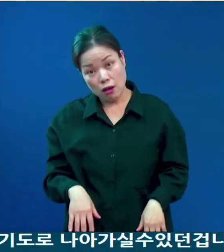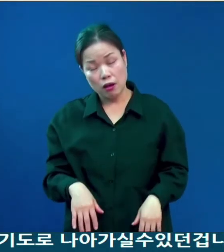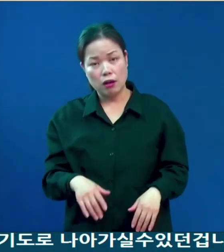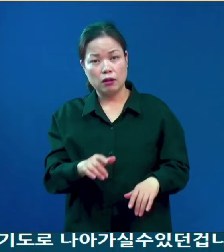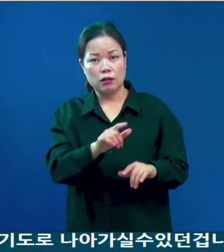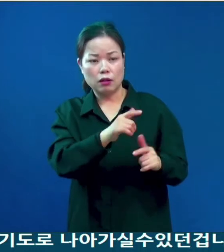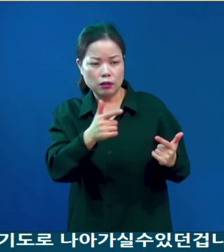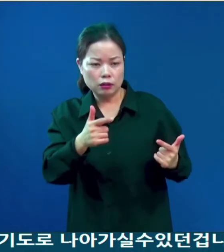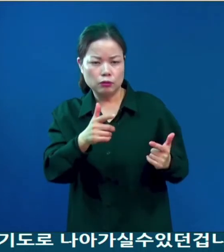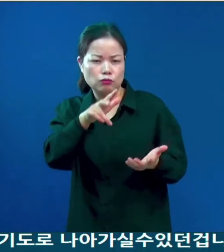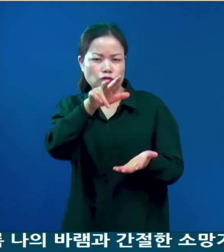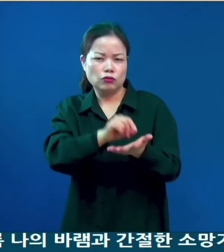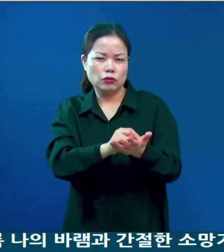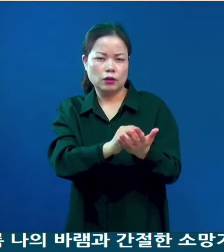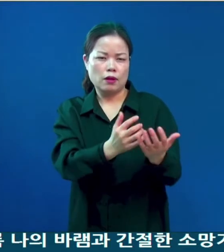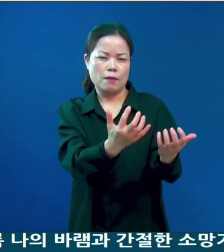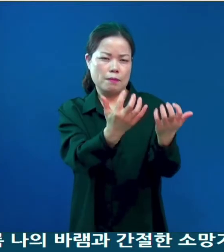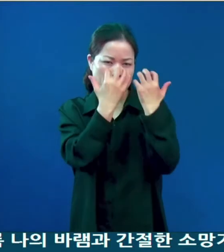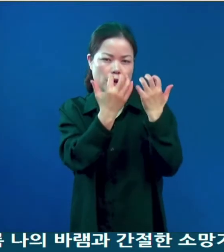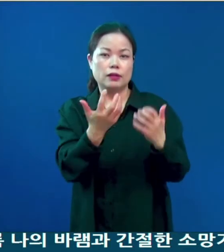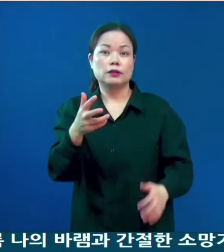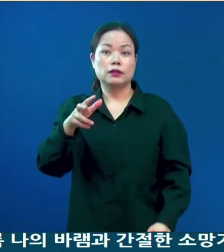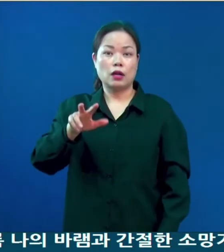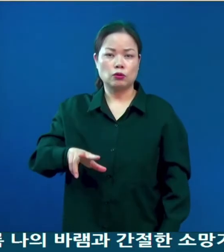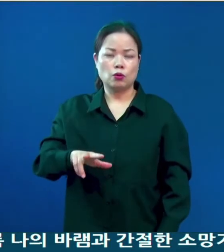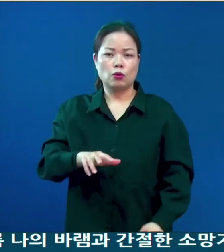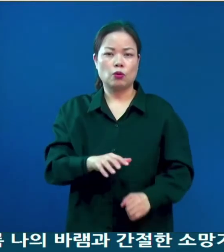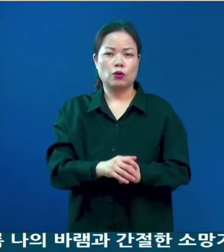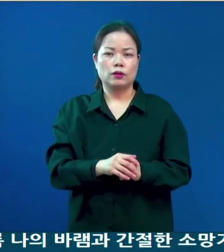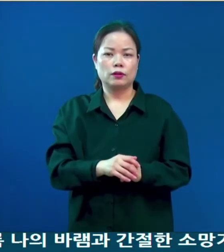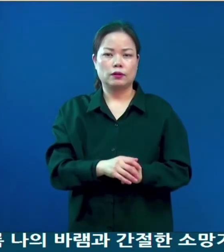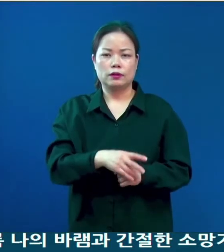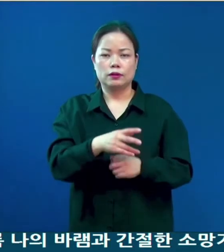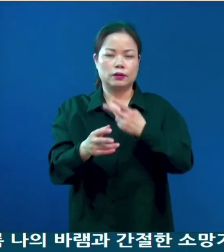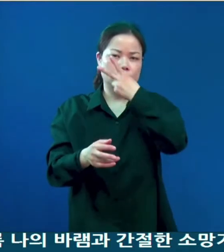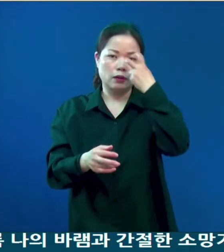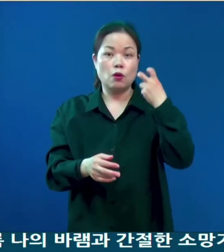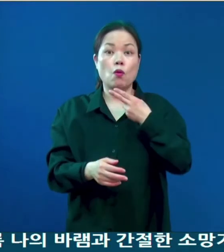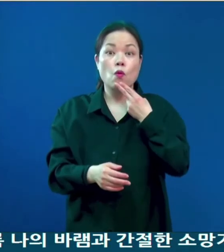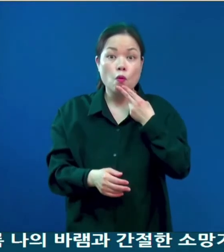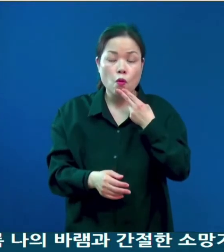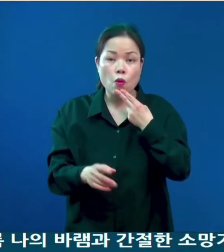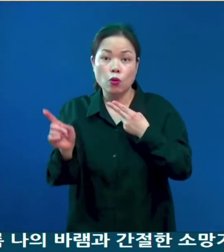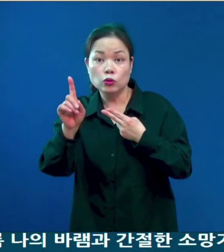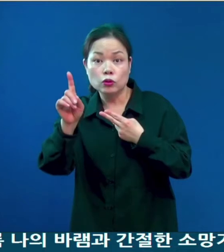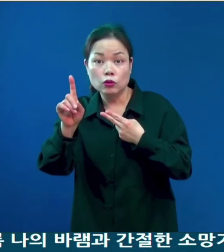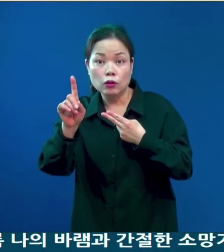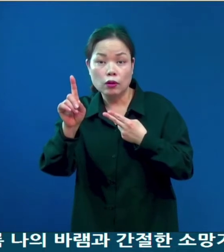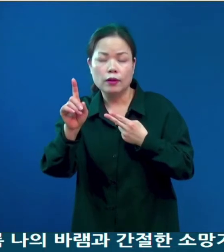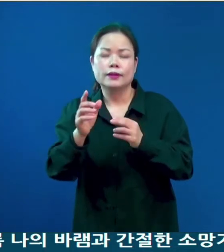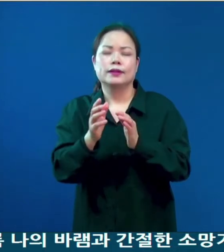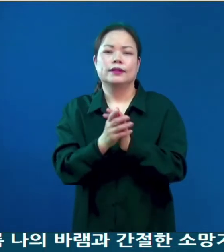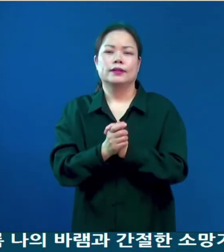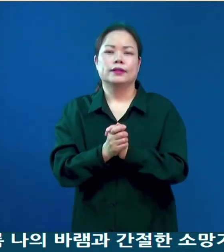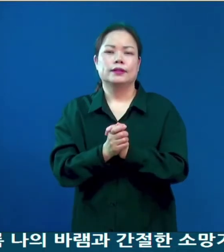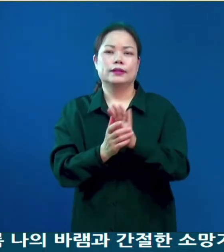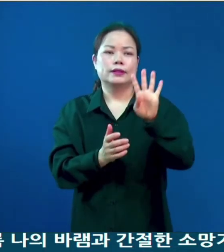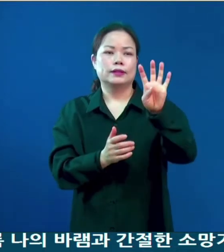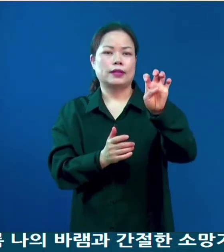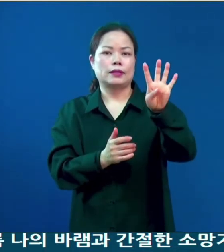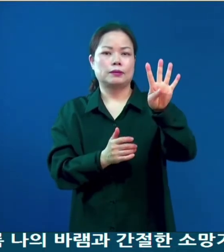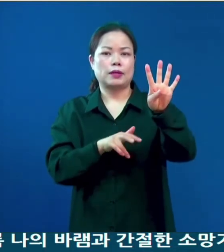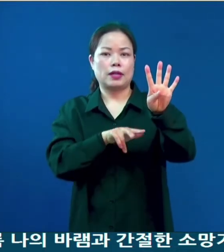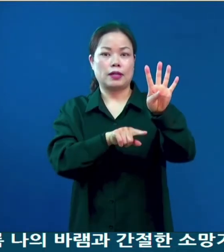가지 문제가 우리를 끊임없이 공격해도 잠들지 않고 어디로 나아가느냐? 바로 44절, 오늘